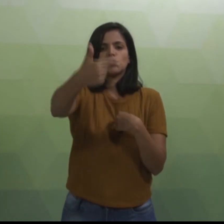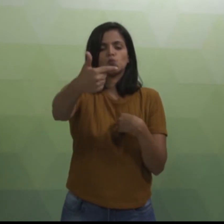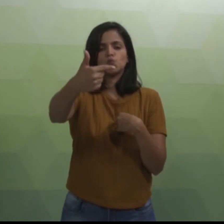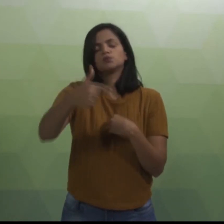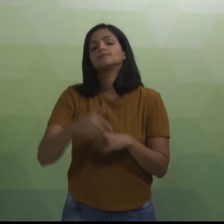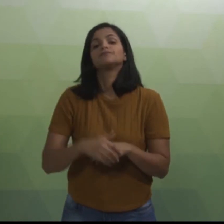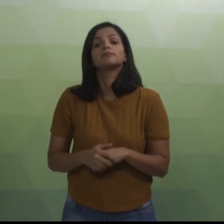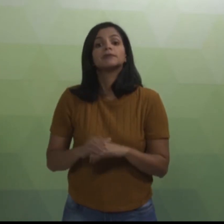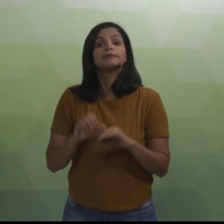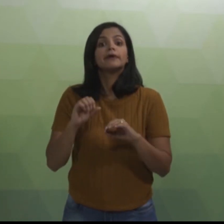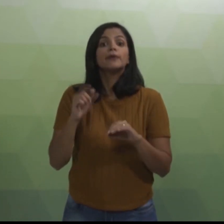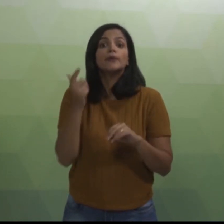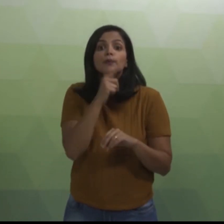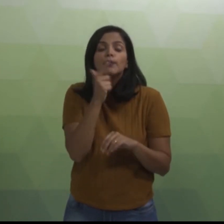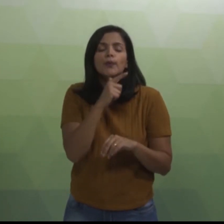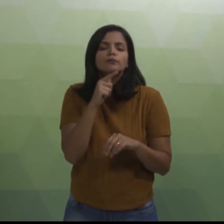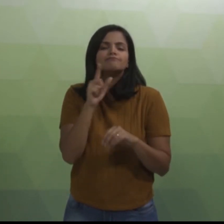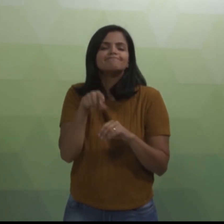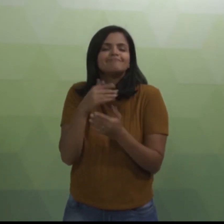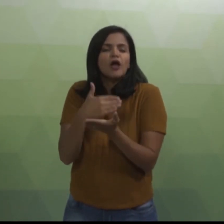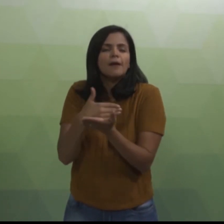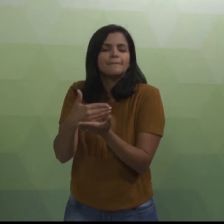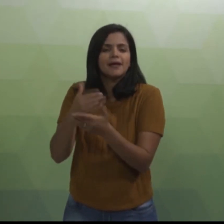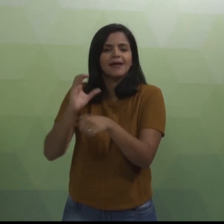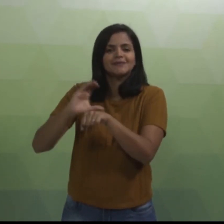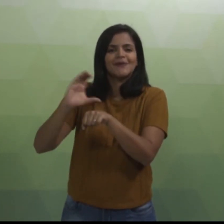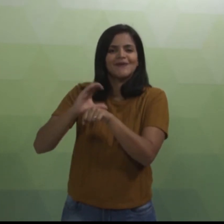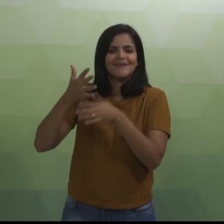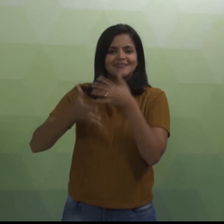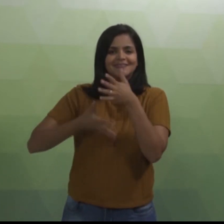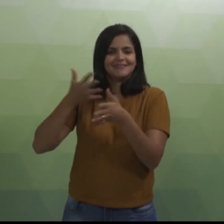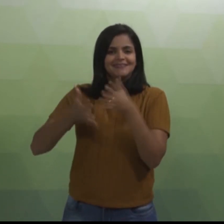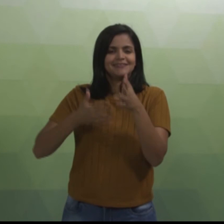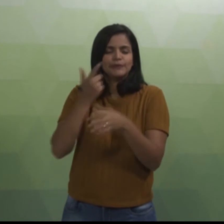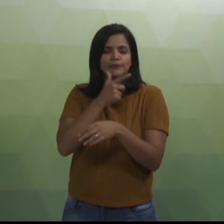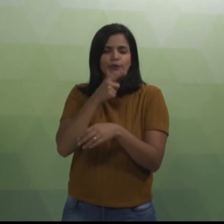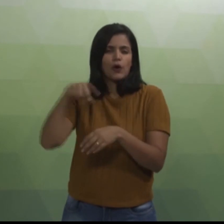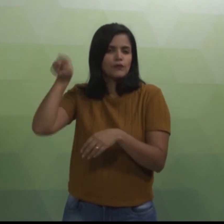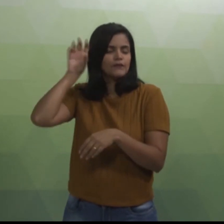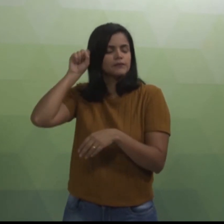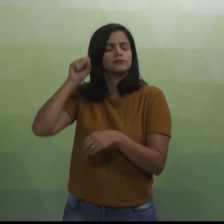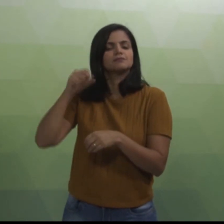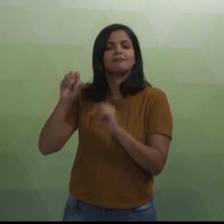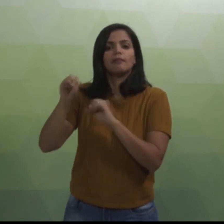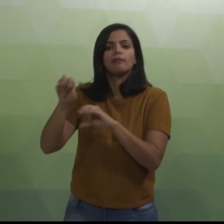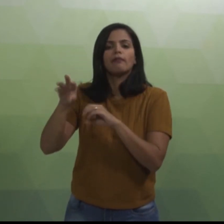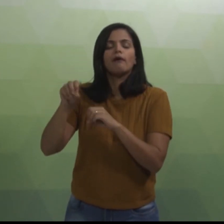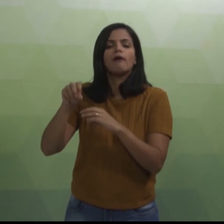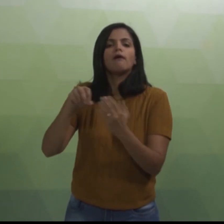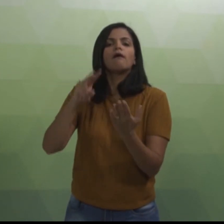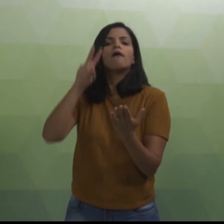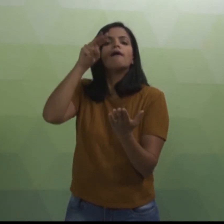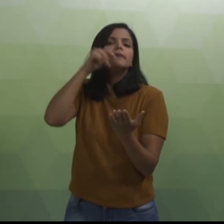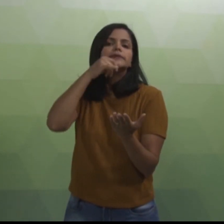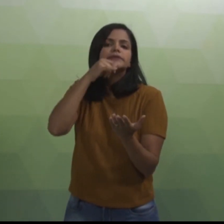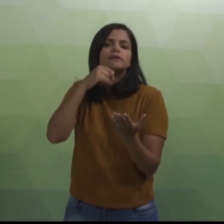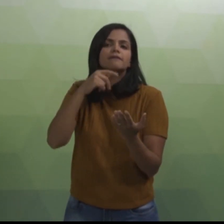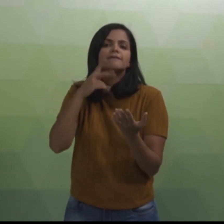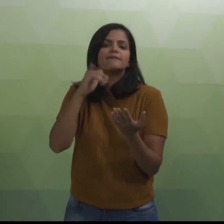dá de forma clara com esse contato, com a questão da marcação. Então, sempre nos cursos de Libras, os